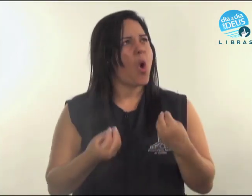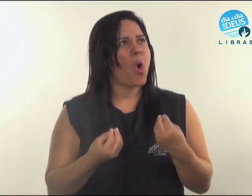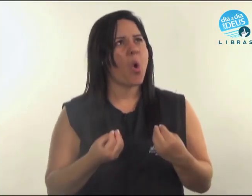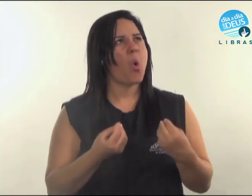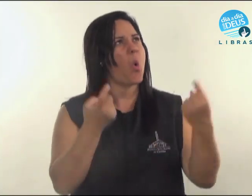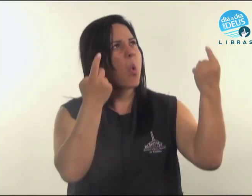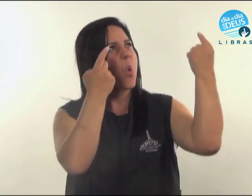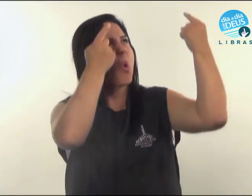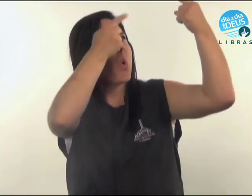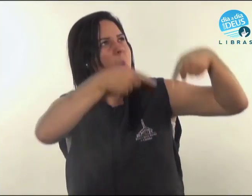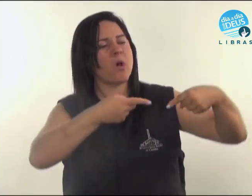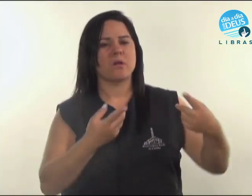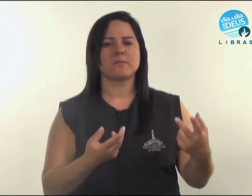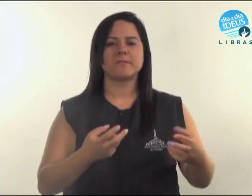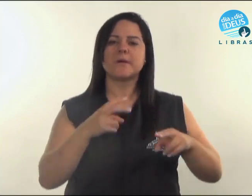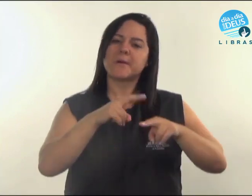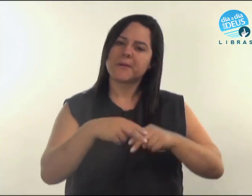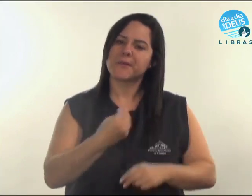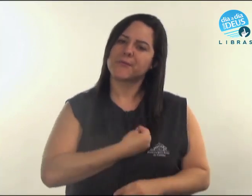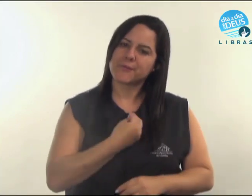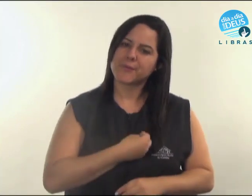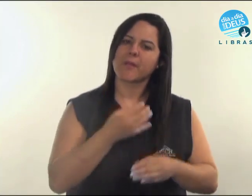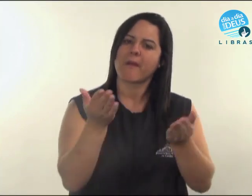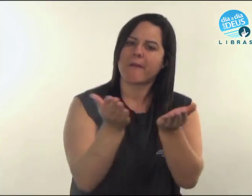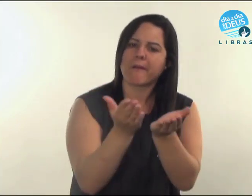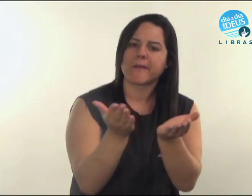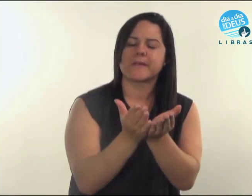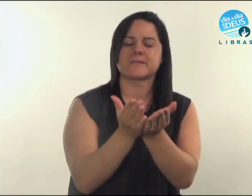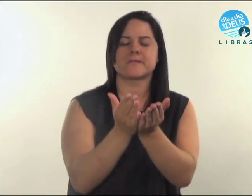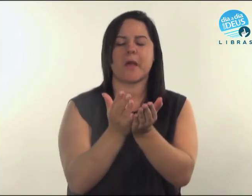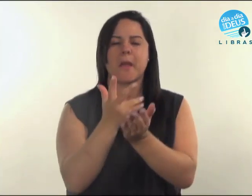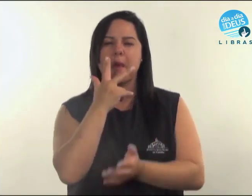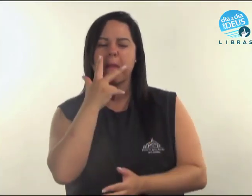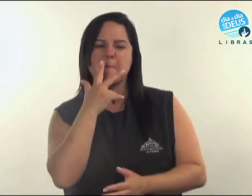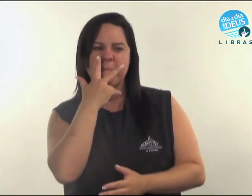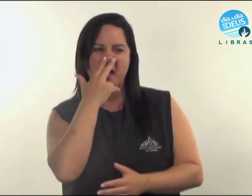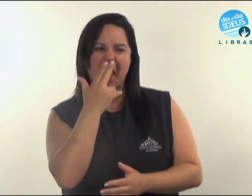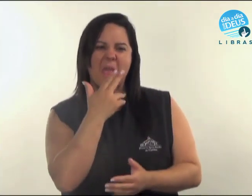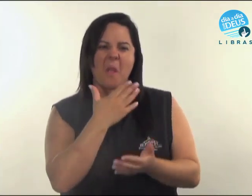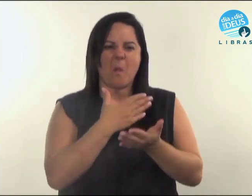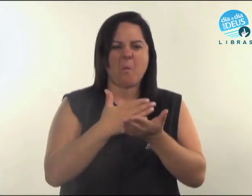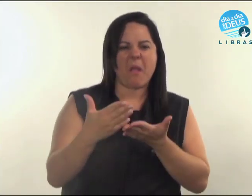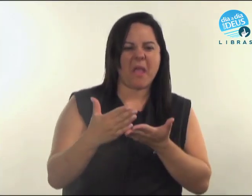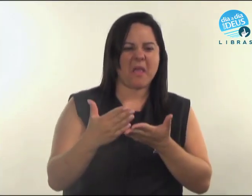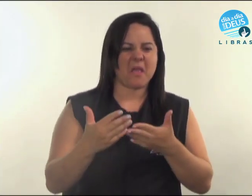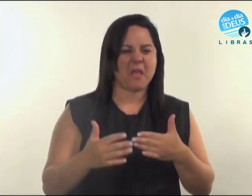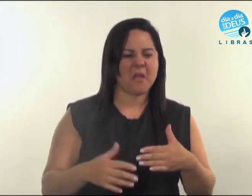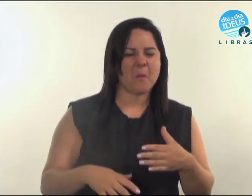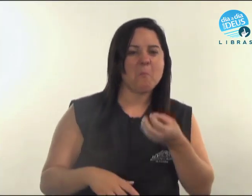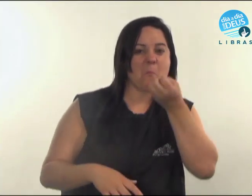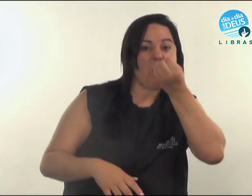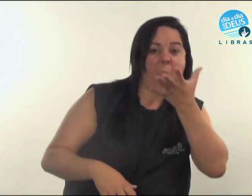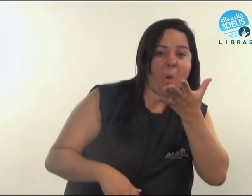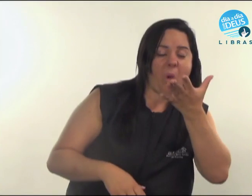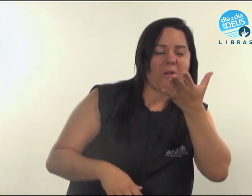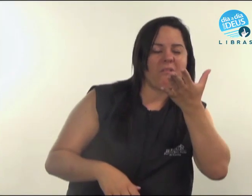E por isso, estão vivendo uma vida cristã de altos e baixos, como mancos espirituais, ou cegos,